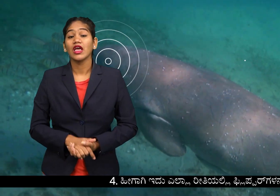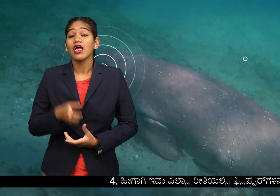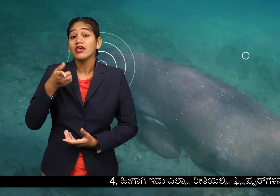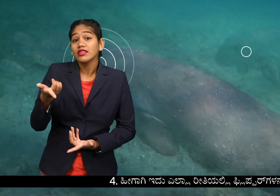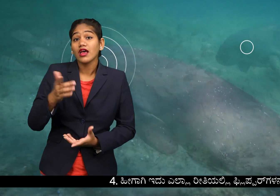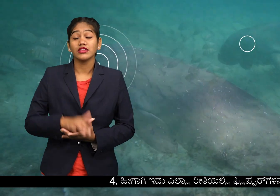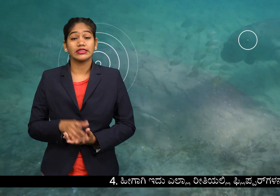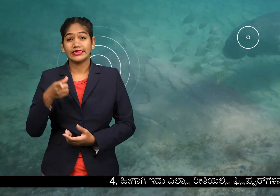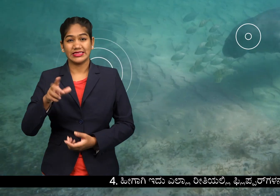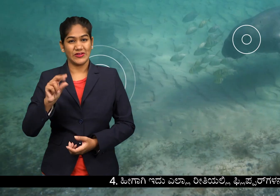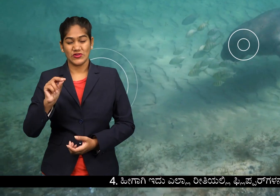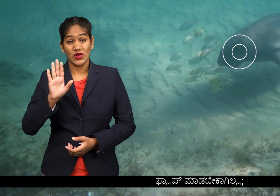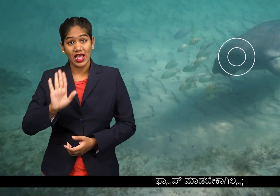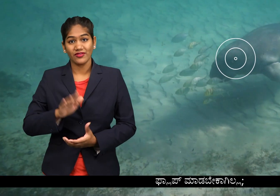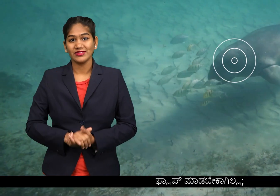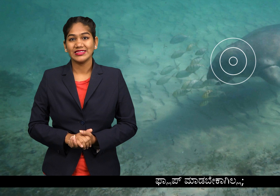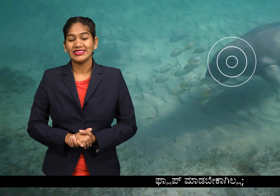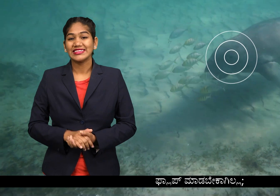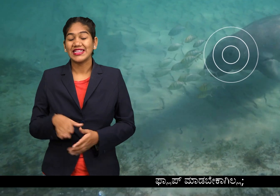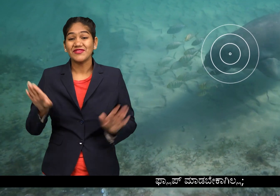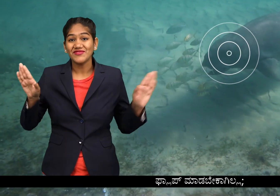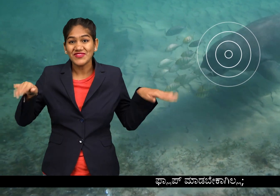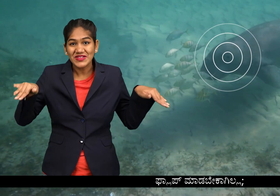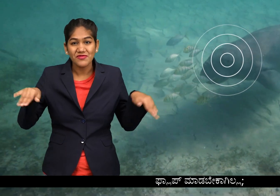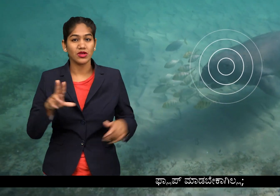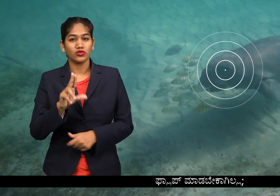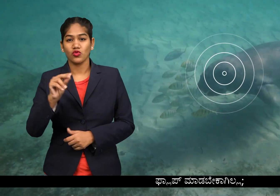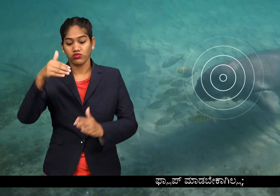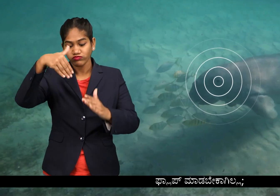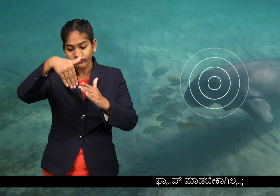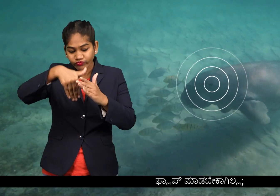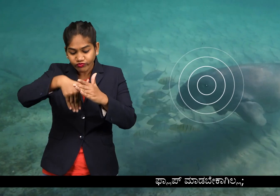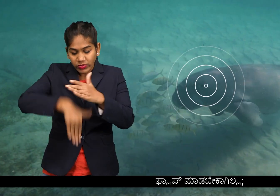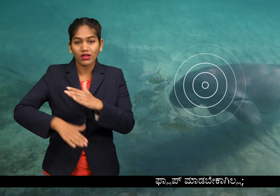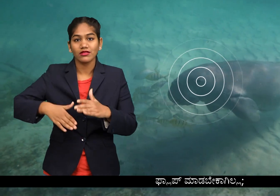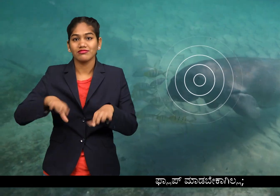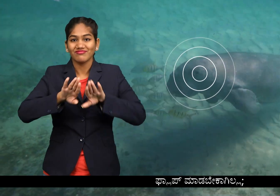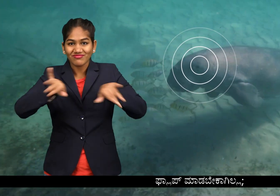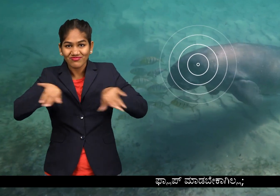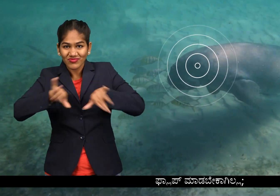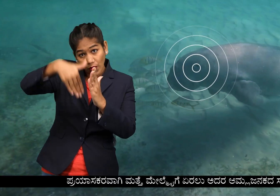4, ಹೀಗಾಗಿ ಎಲ್ಲಾ ರೀತಿಯಲ್ಲಿ ಫ್ಲಿಪ್ಪರ್ಗಳನ್ನ ಫ್ಲಾಪ್ ಮಾಡಬೇಕಾಗಿಲ್ಲ.